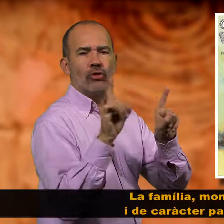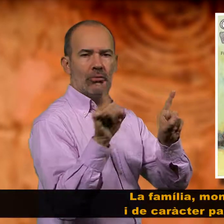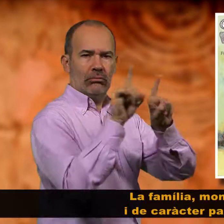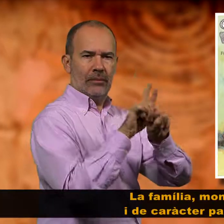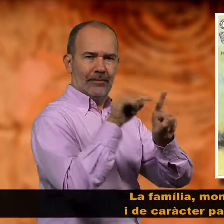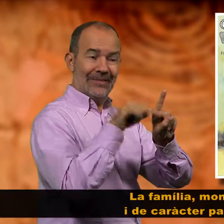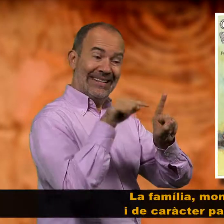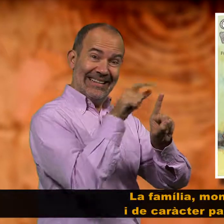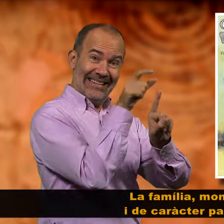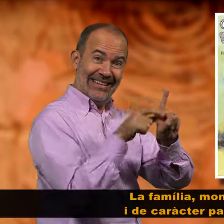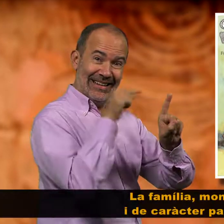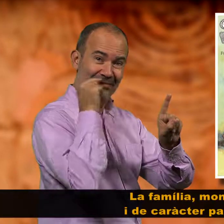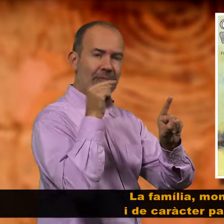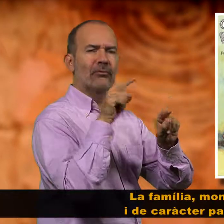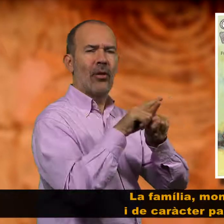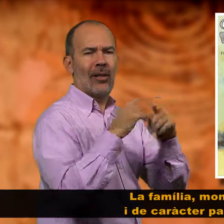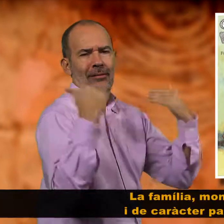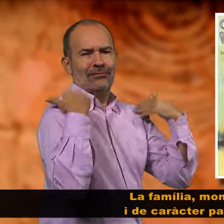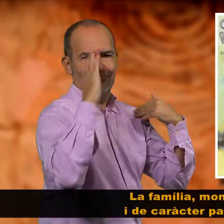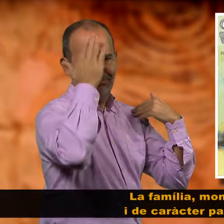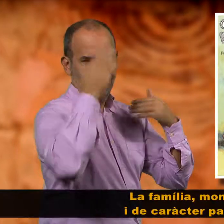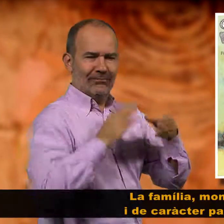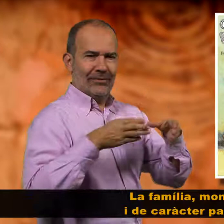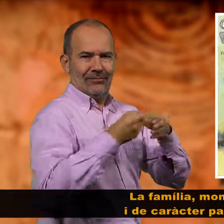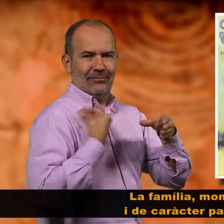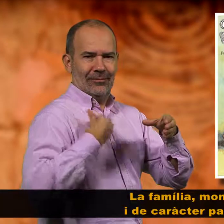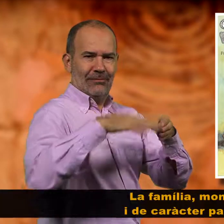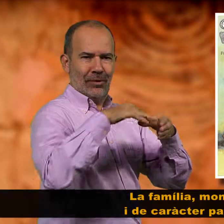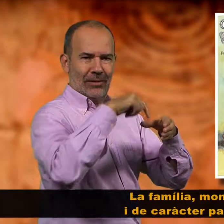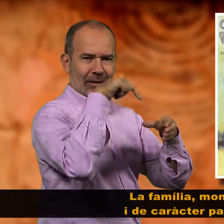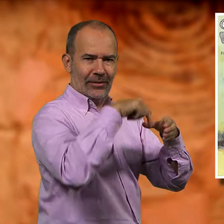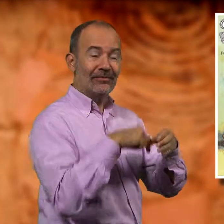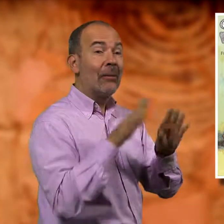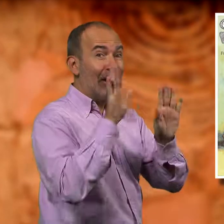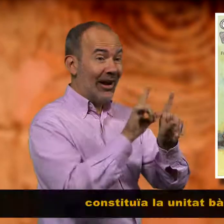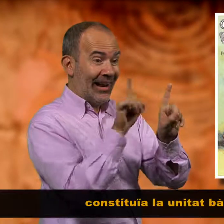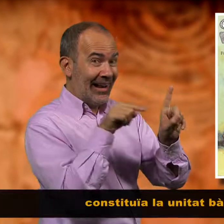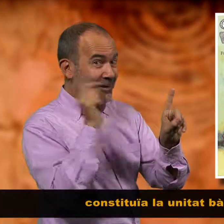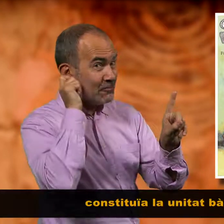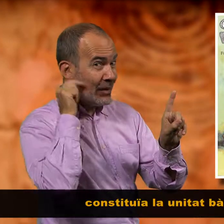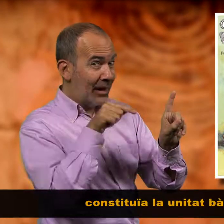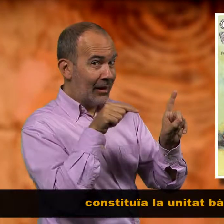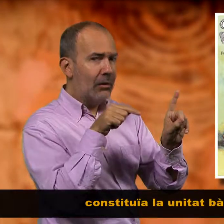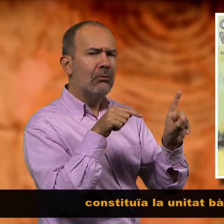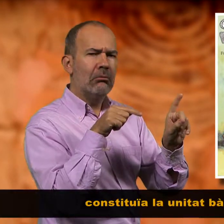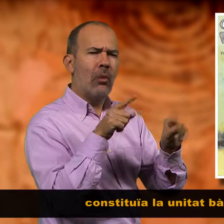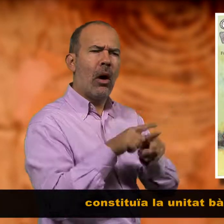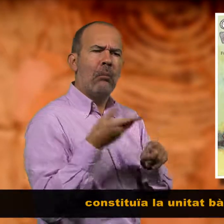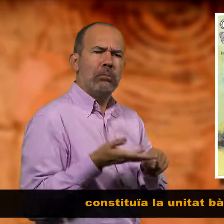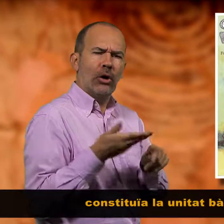La família, monògama i de caràcter patriarcal, constituïa la unitat bàsica al poblat. La dona podria haver